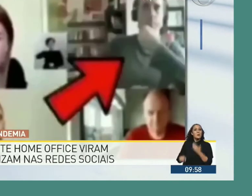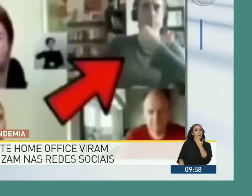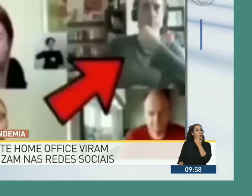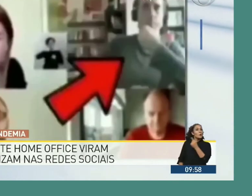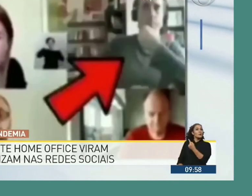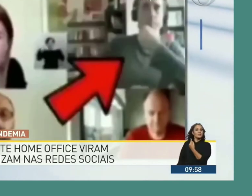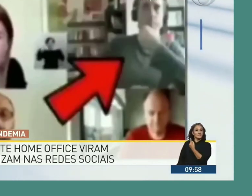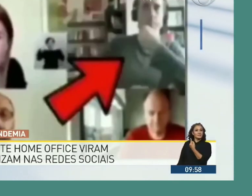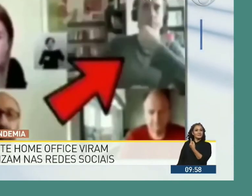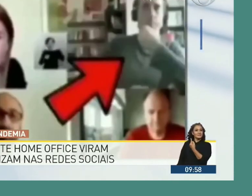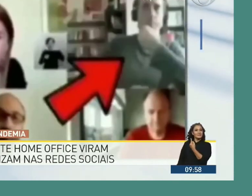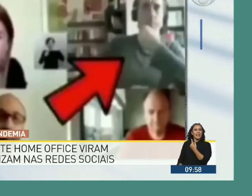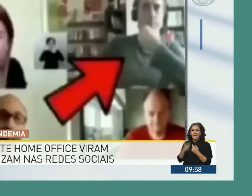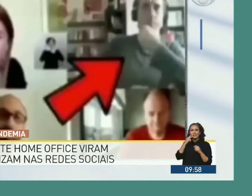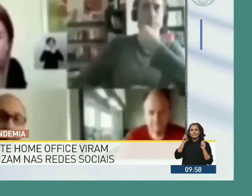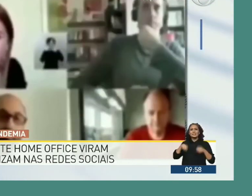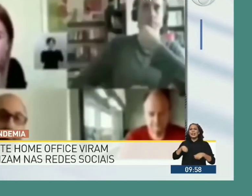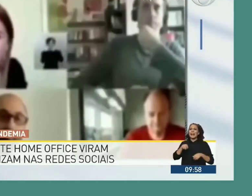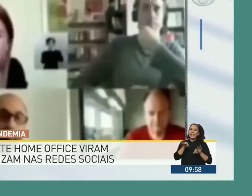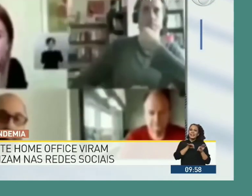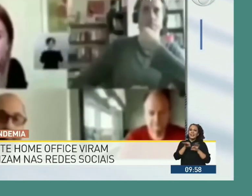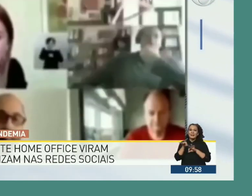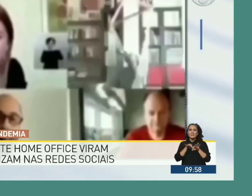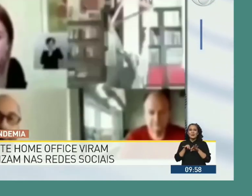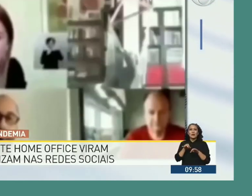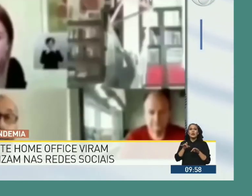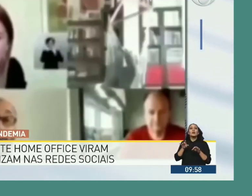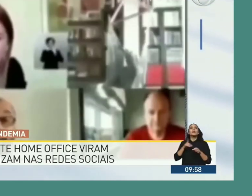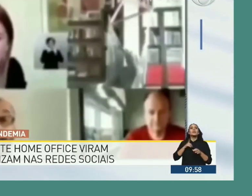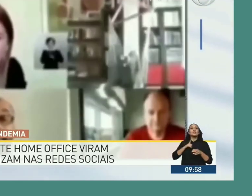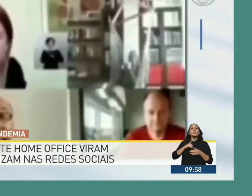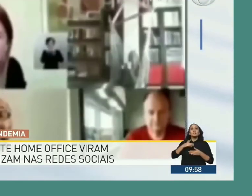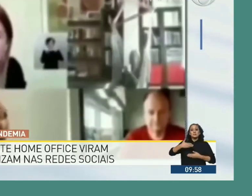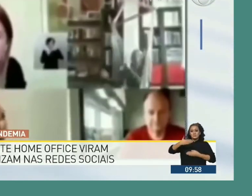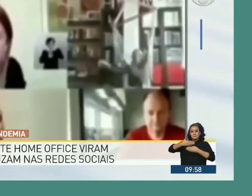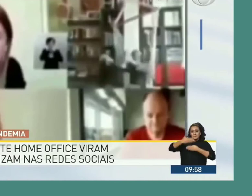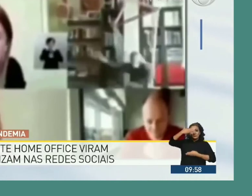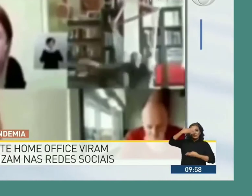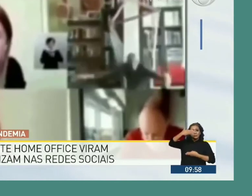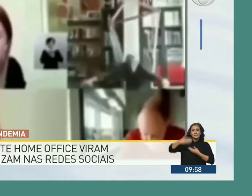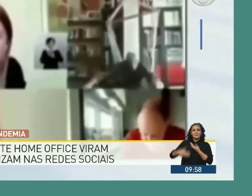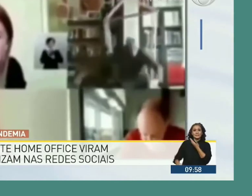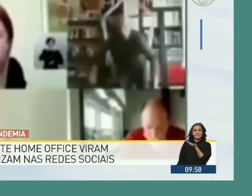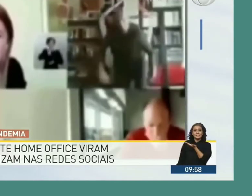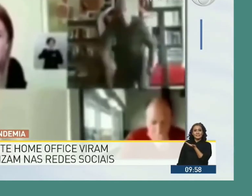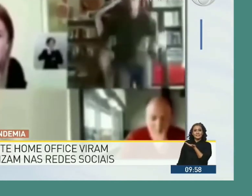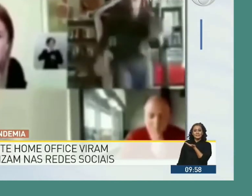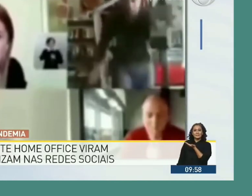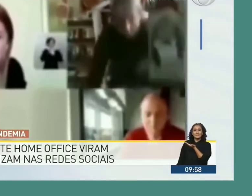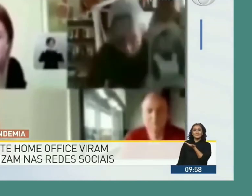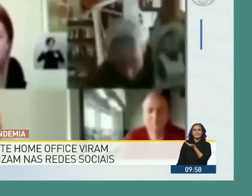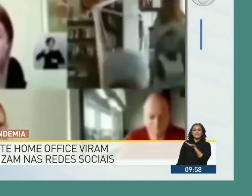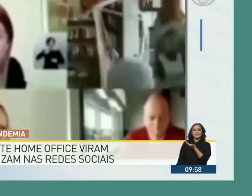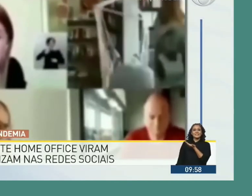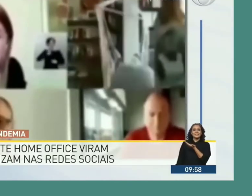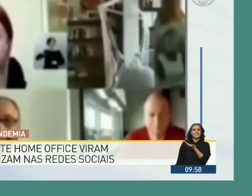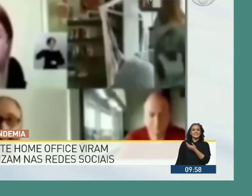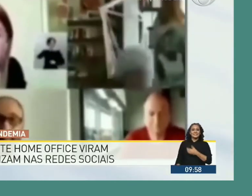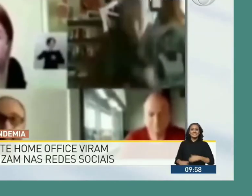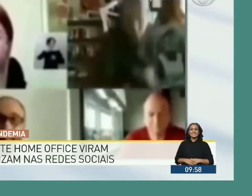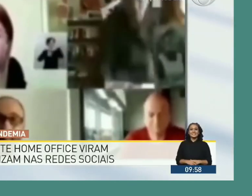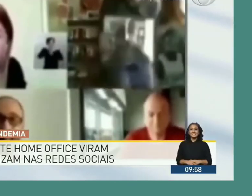vídeo acha que dá. Ele simplesmente colocou um tablet com uma imagem dele participando da